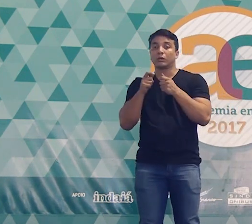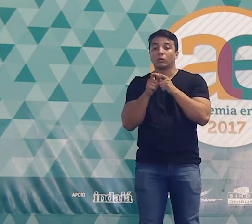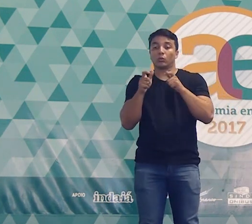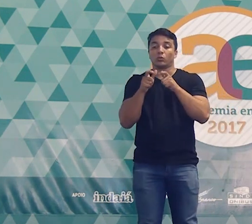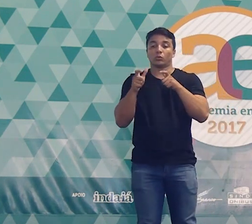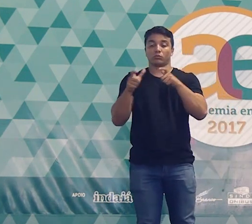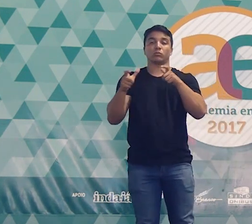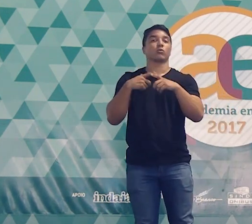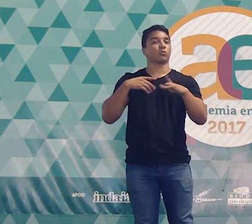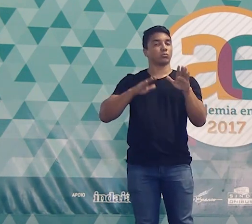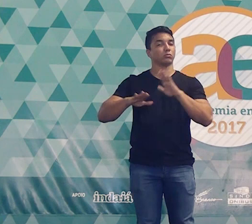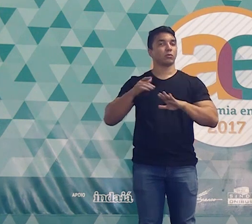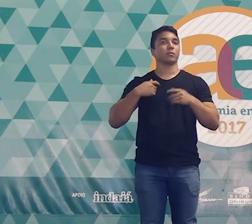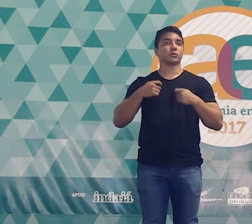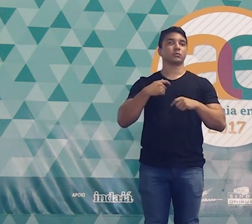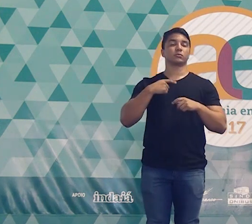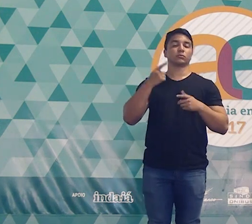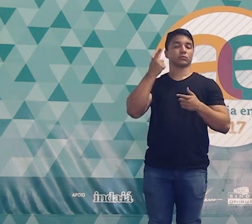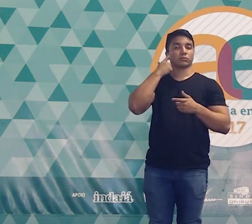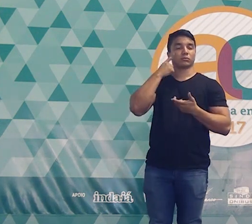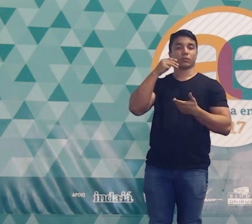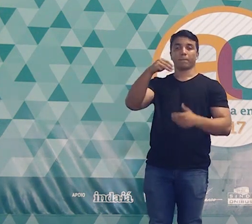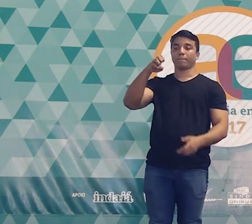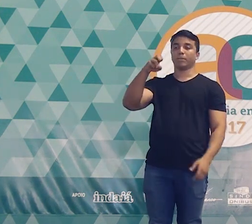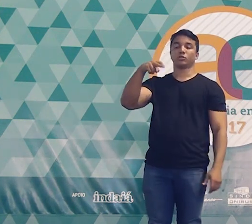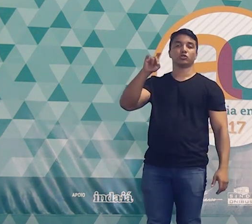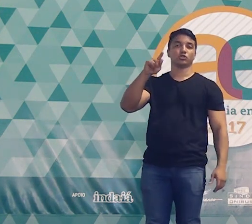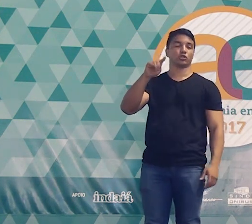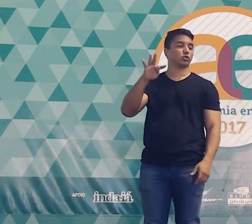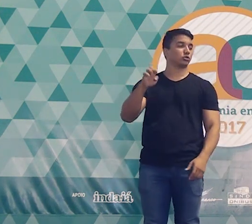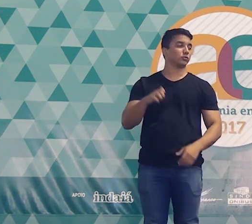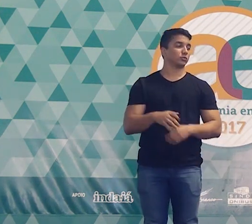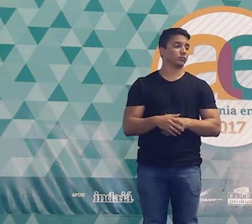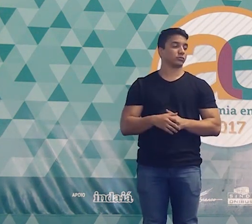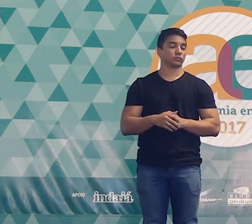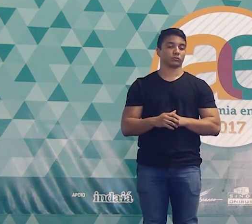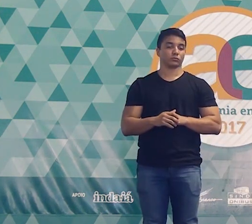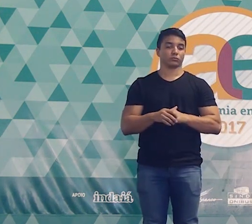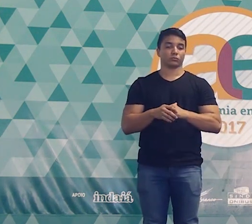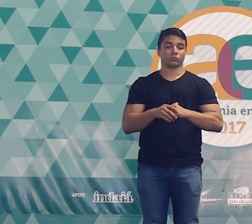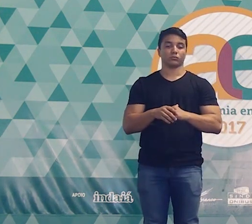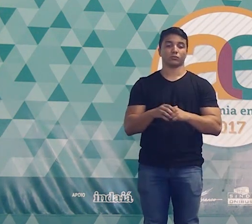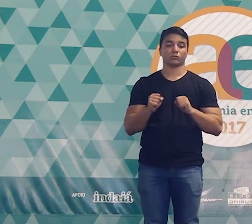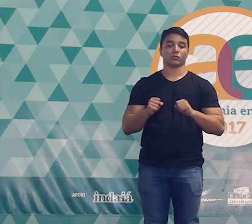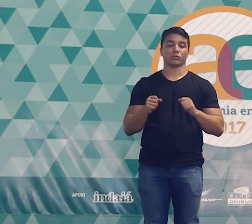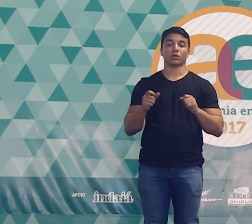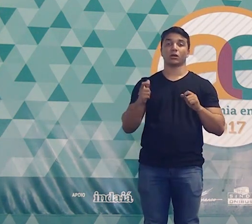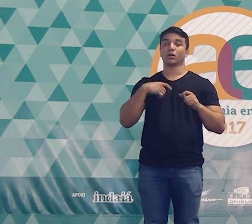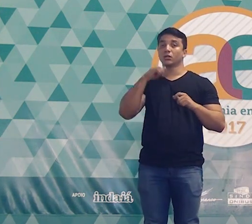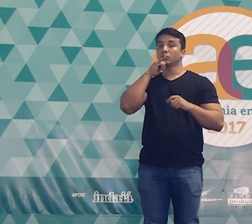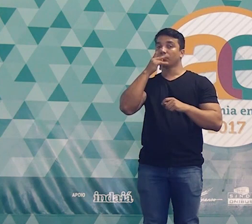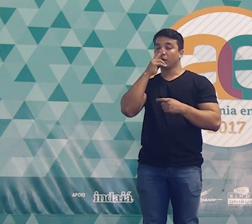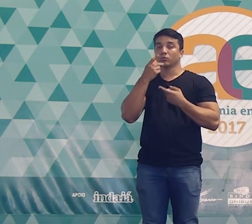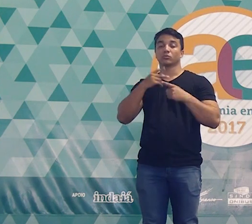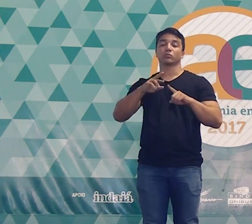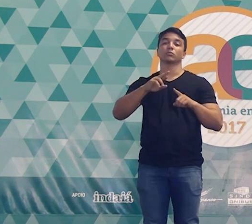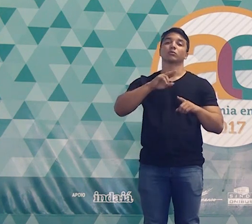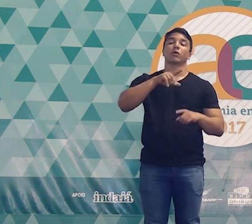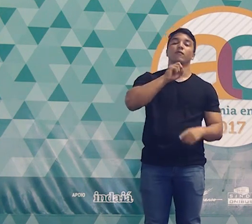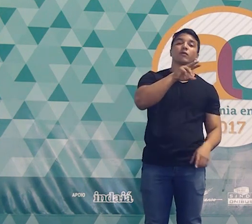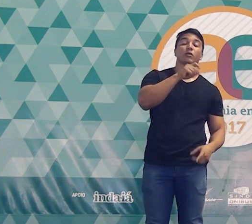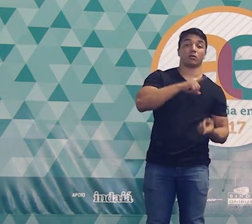surto de meningite, eu vi, tá certo a respeito. Então, meningite, doença pode ser bacteriana ou viral, tá? Tem